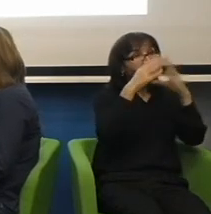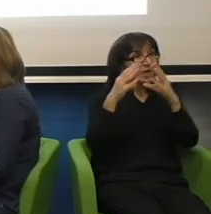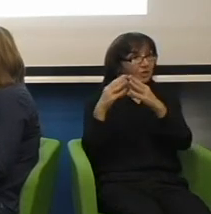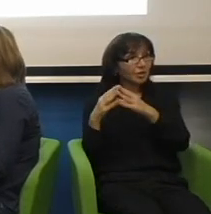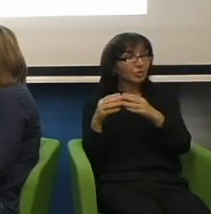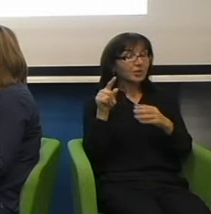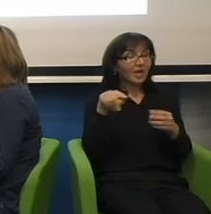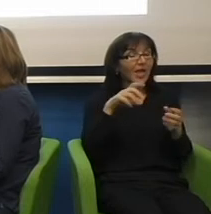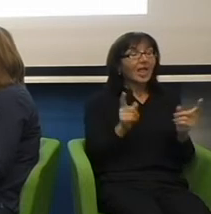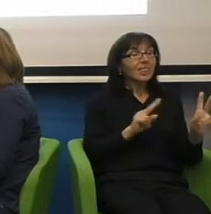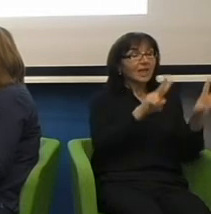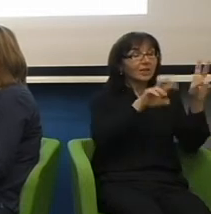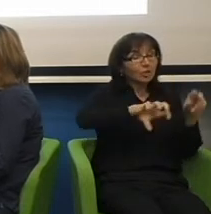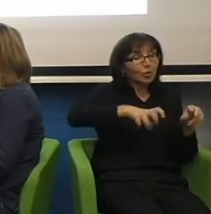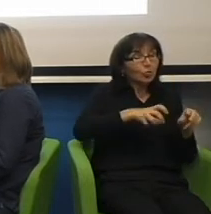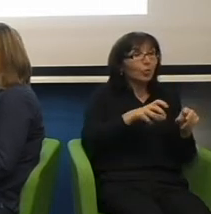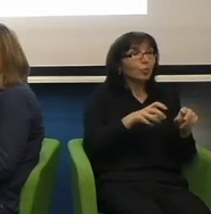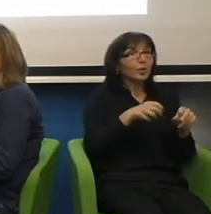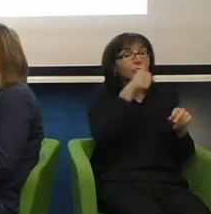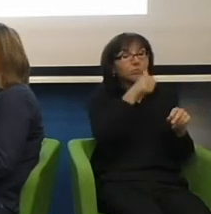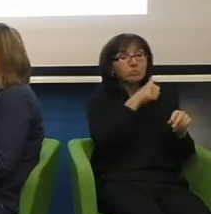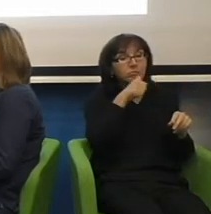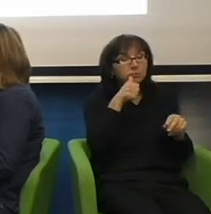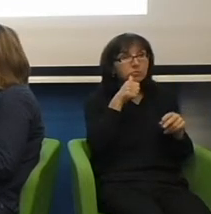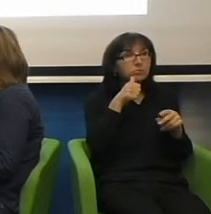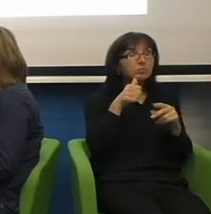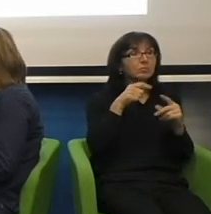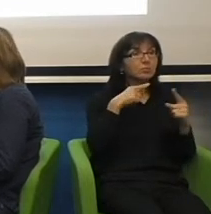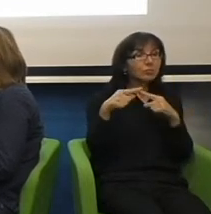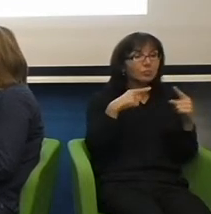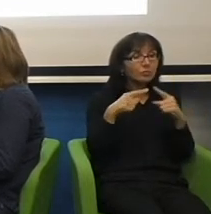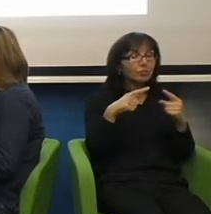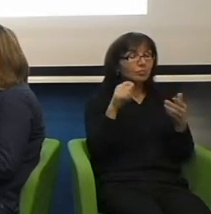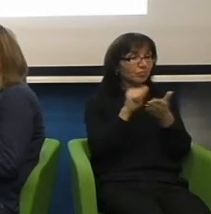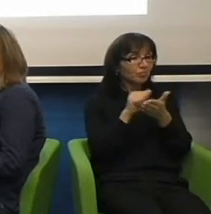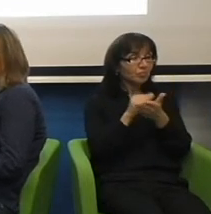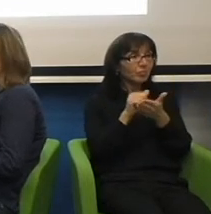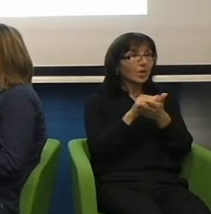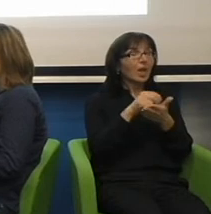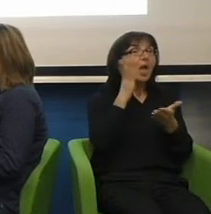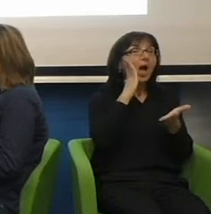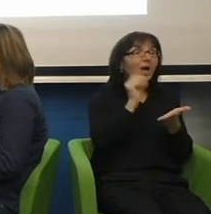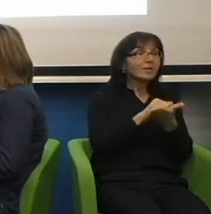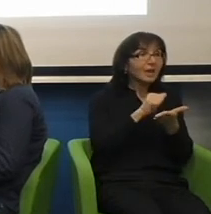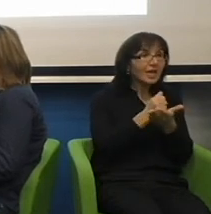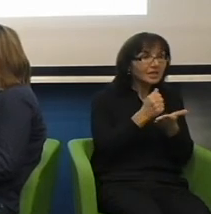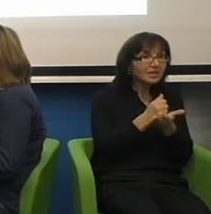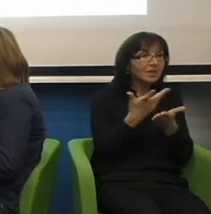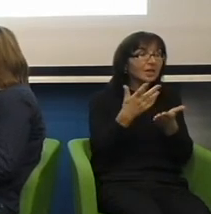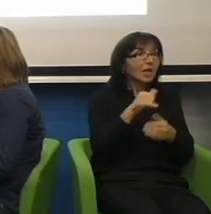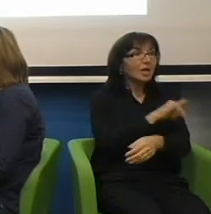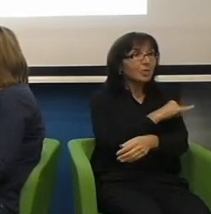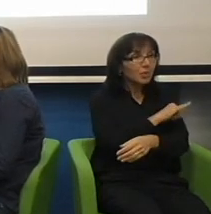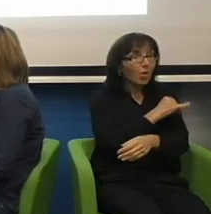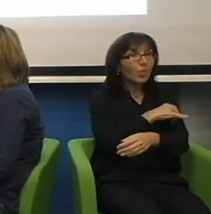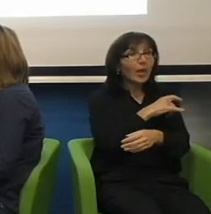do tej grupy, spiskować tam, publikować swoje adresy, imiona, nazwiska, adresy w prasie podziemnej, to